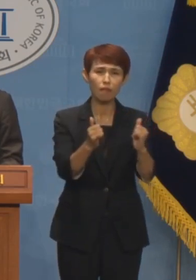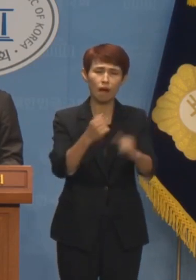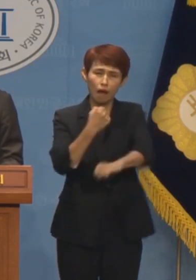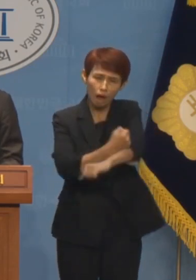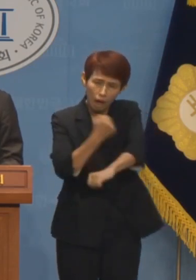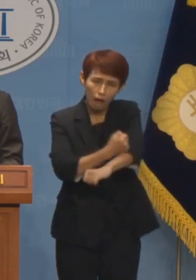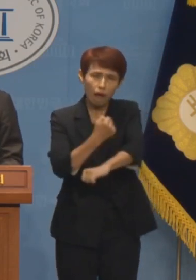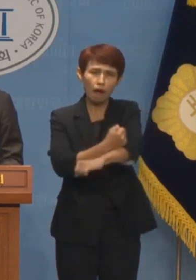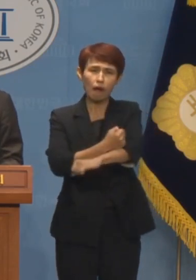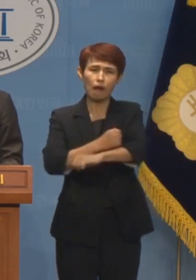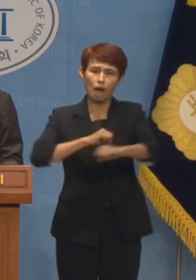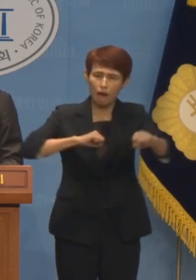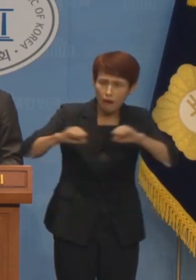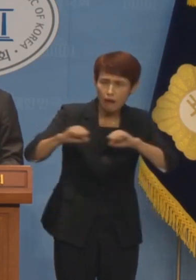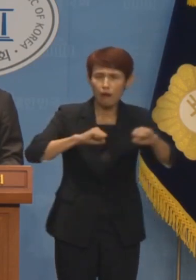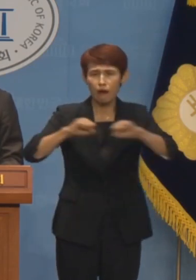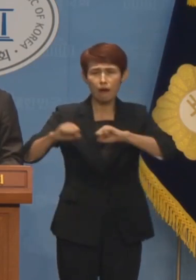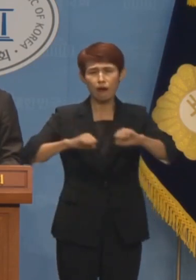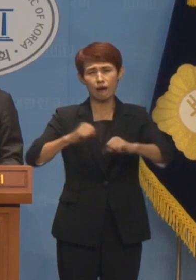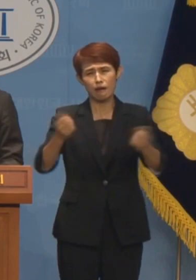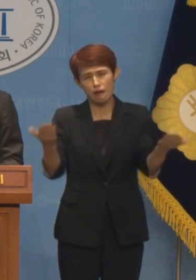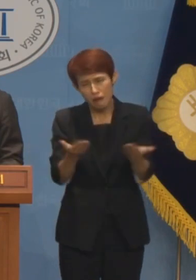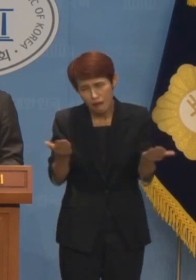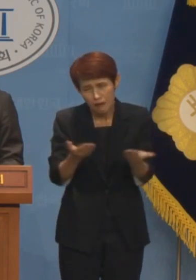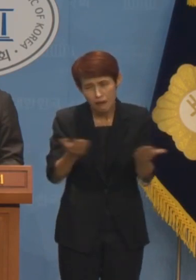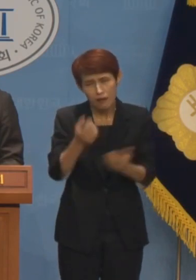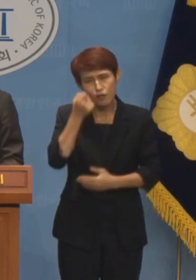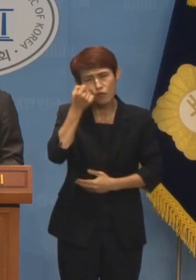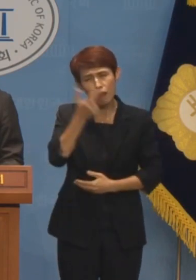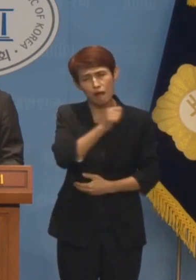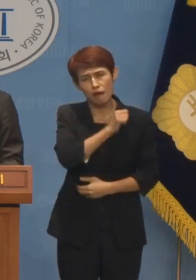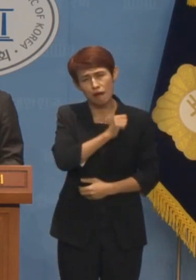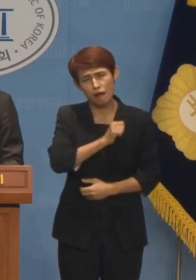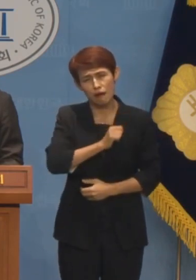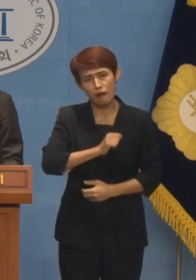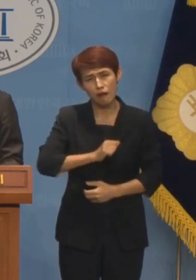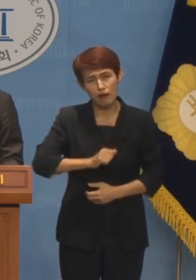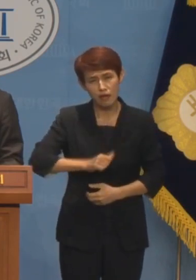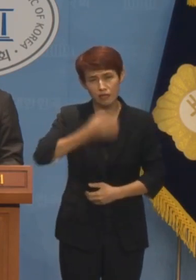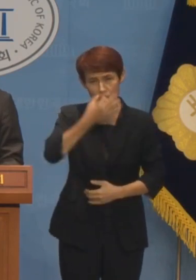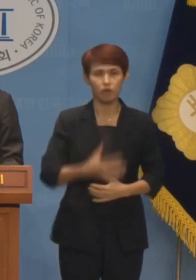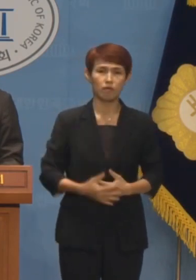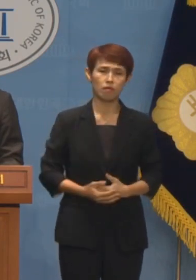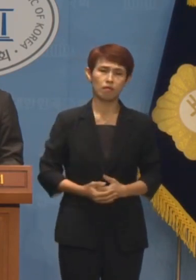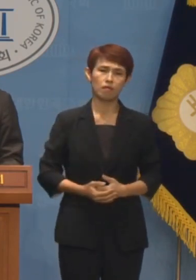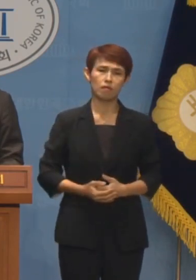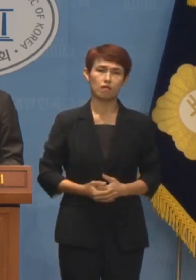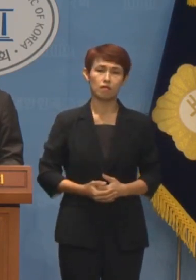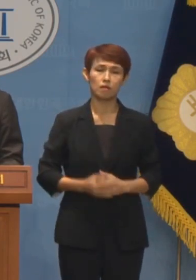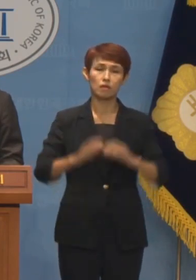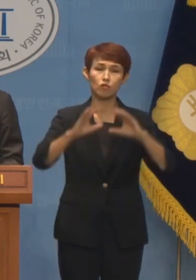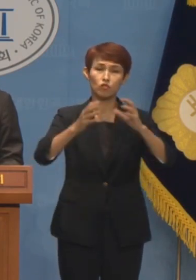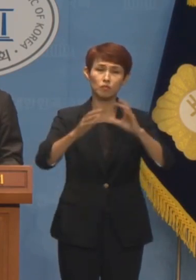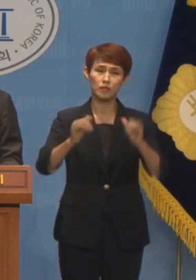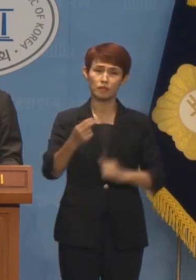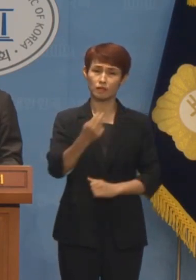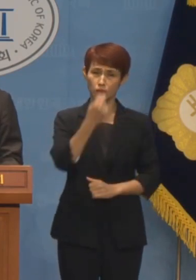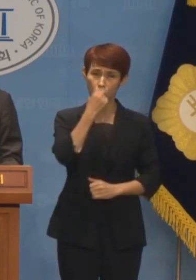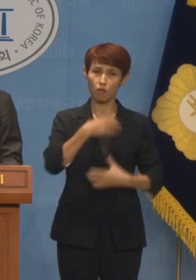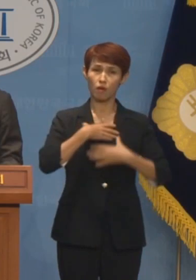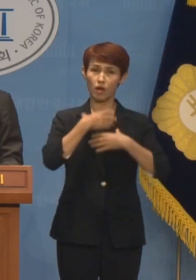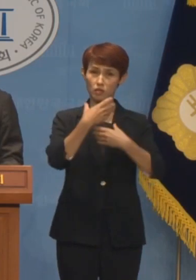위해 몸을 갈아 넣으며 겨우 6개월을 버텼습니다. 이제 국민의 생명과